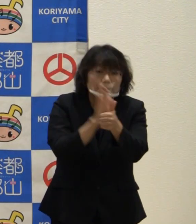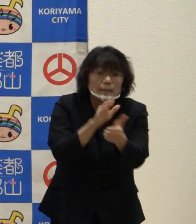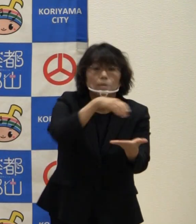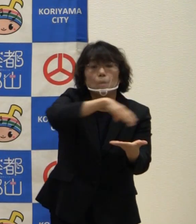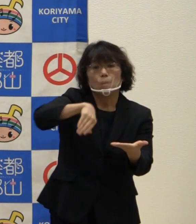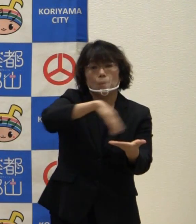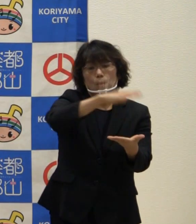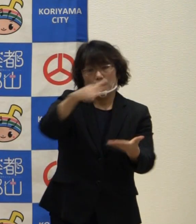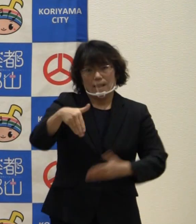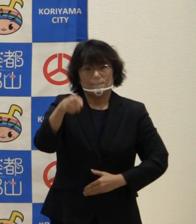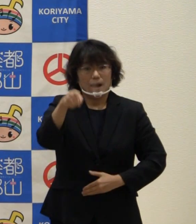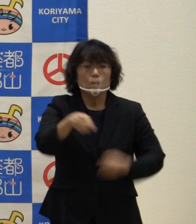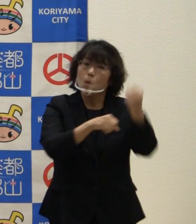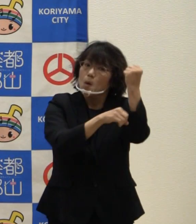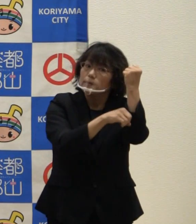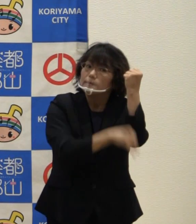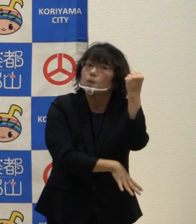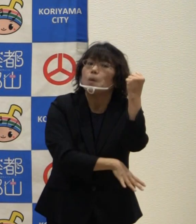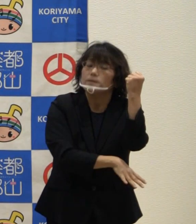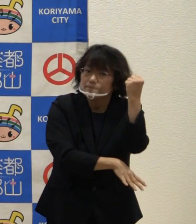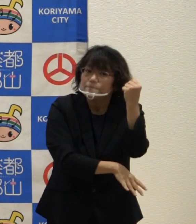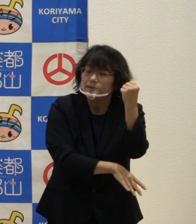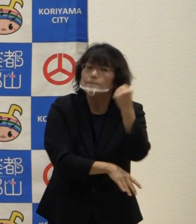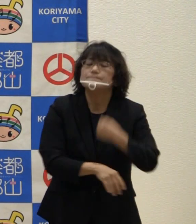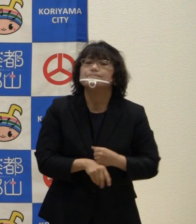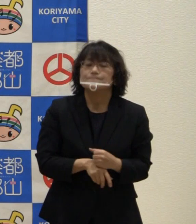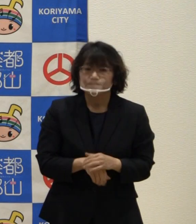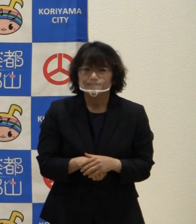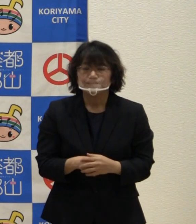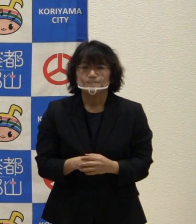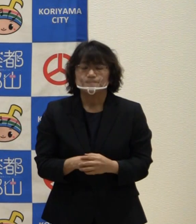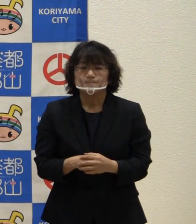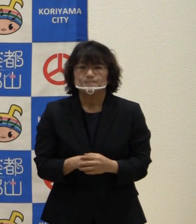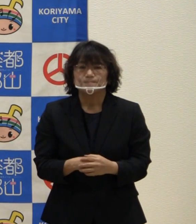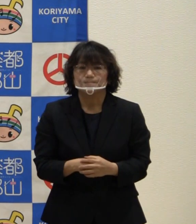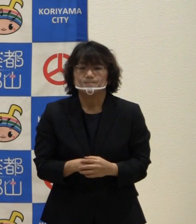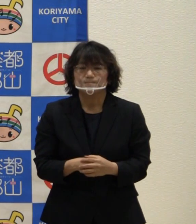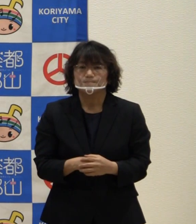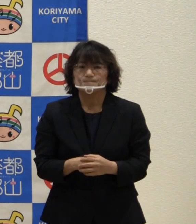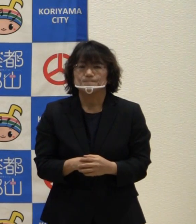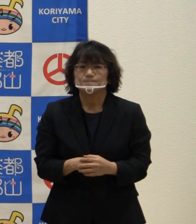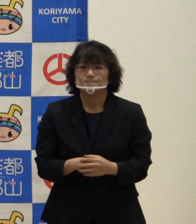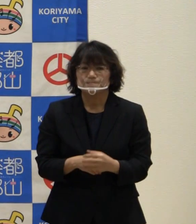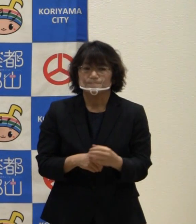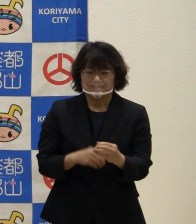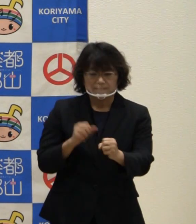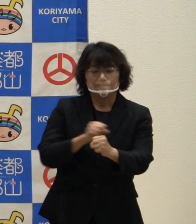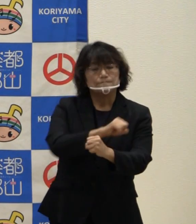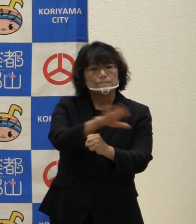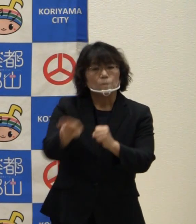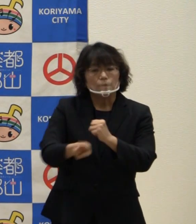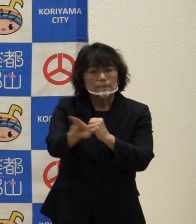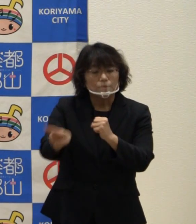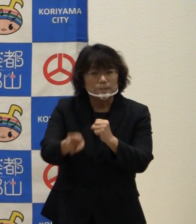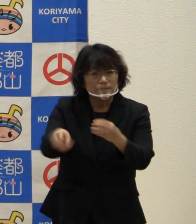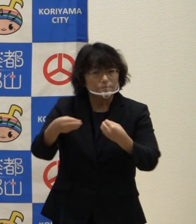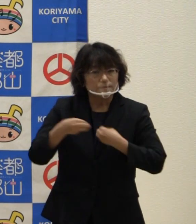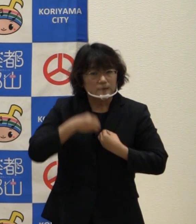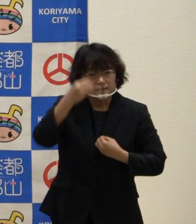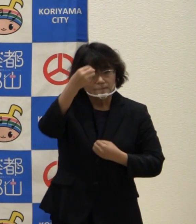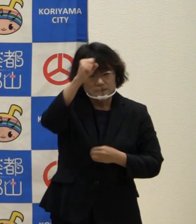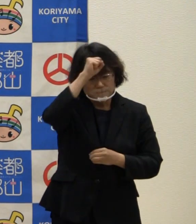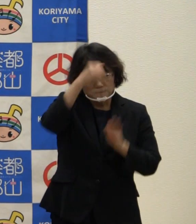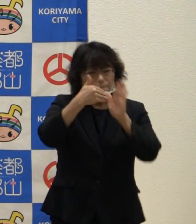ということを念頭にした運用指針としたコロナウイルス感染症対策も進めてまいります